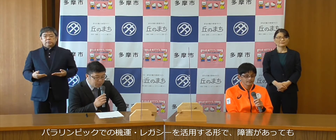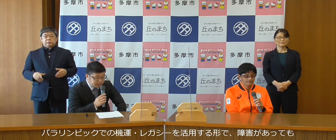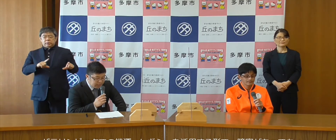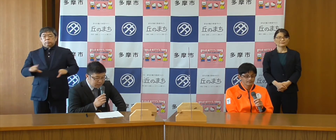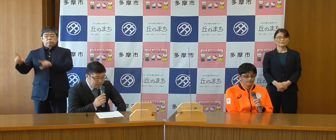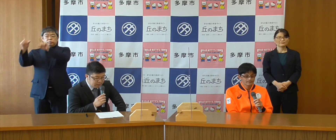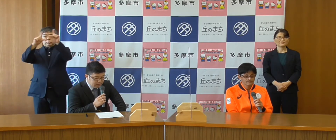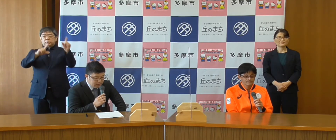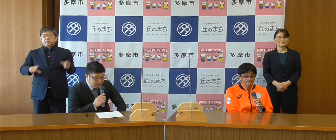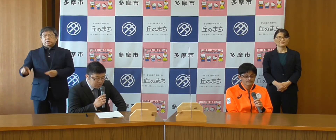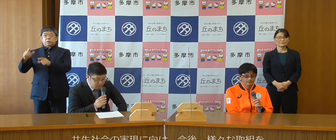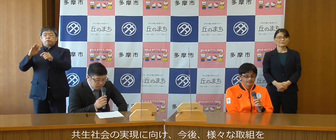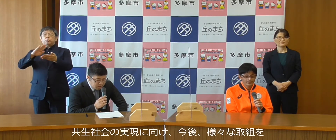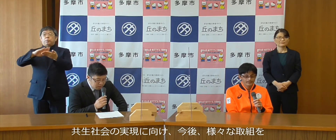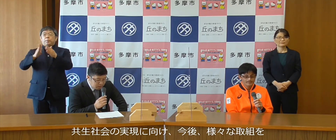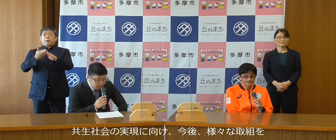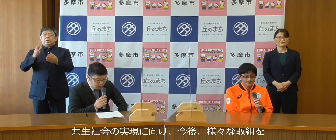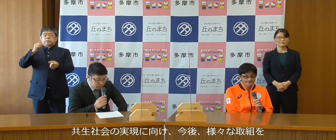というふうに思いました。